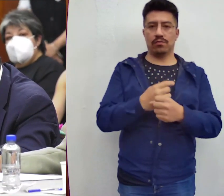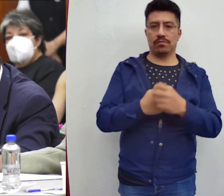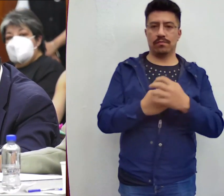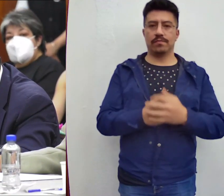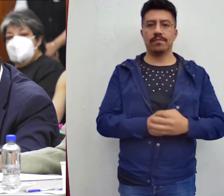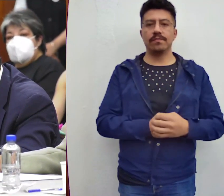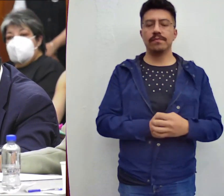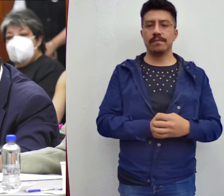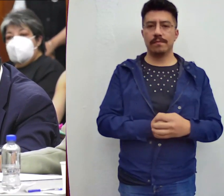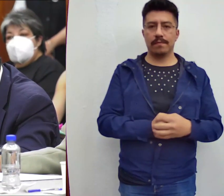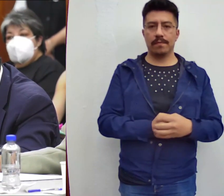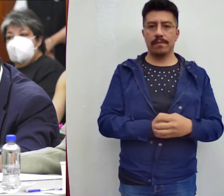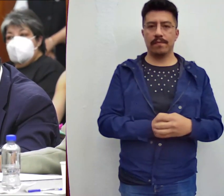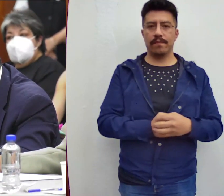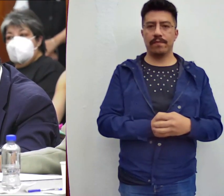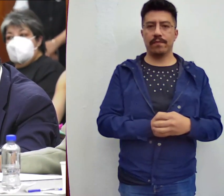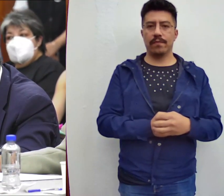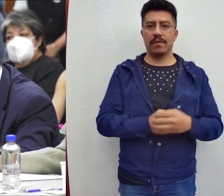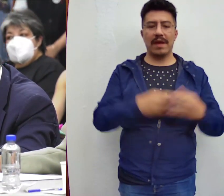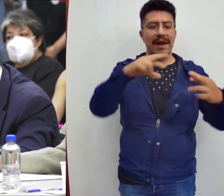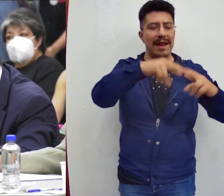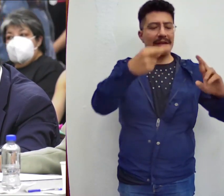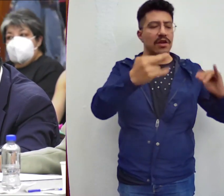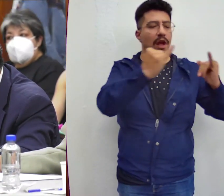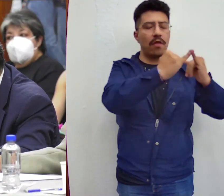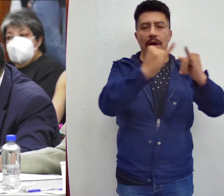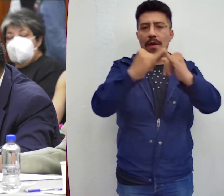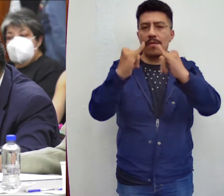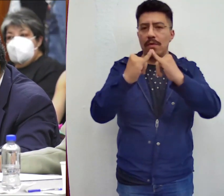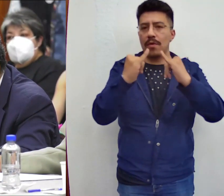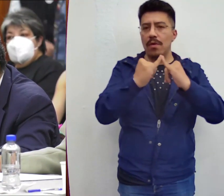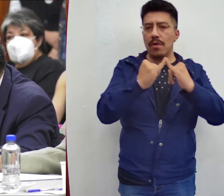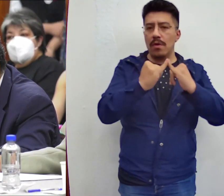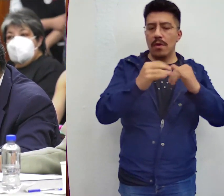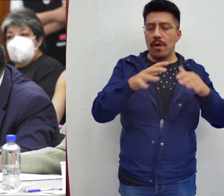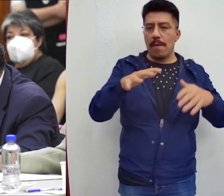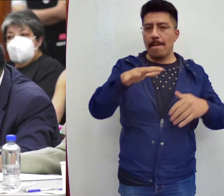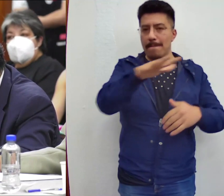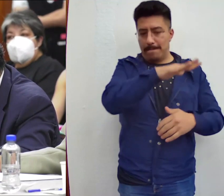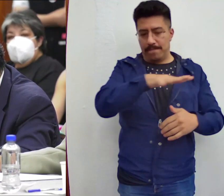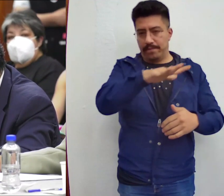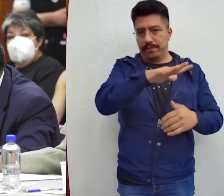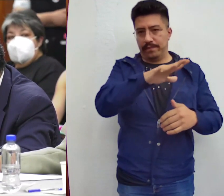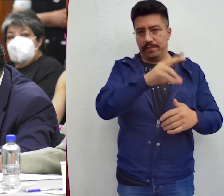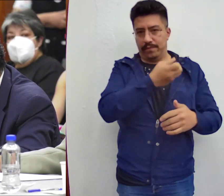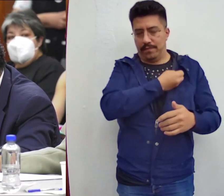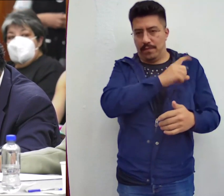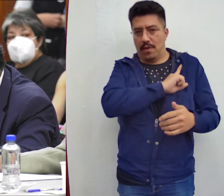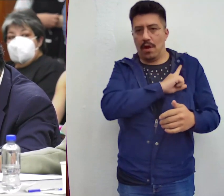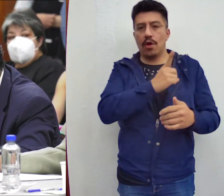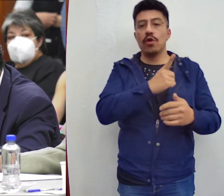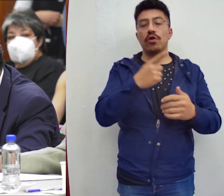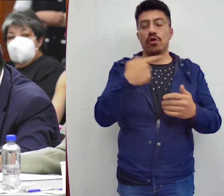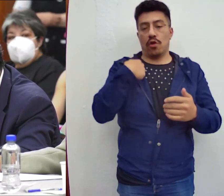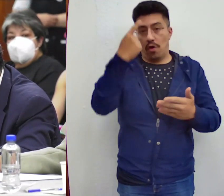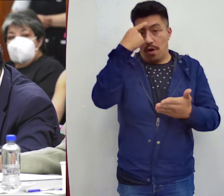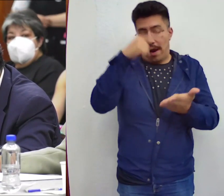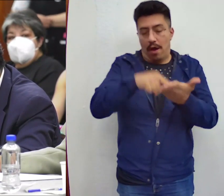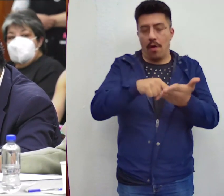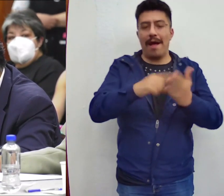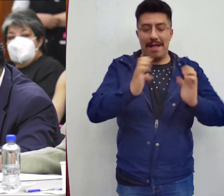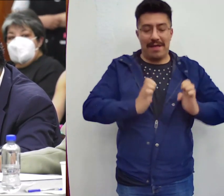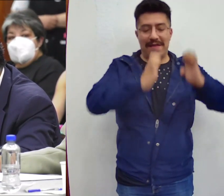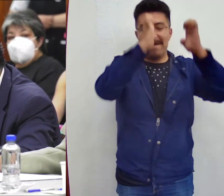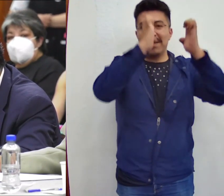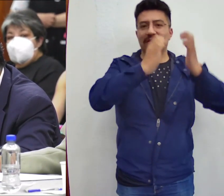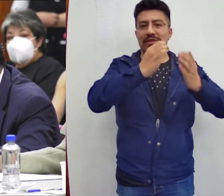con instituciones y dependencias del sector. Veo que la accesibilidad en los edificios,